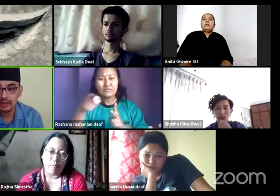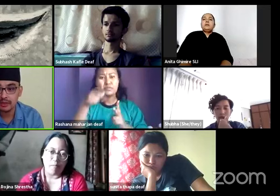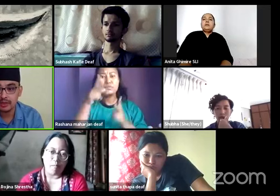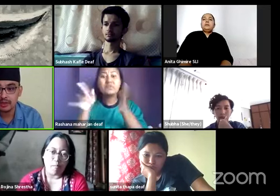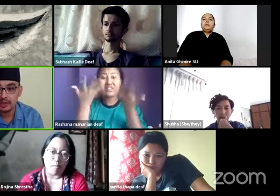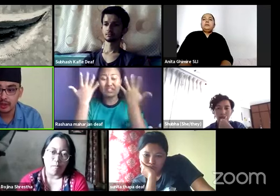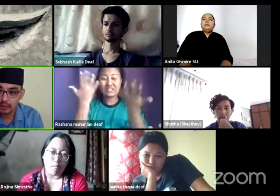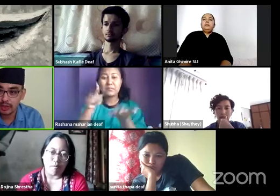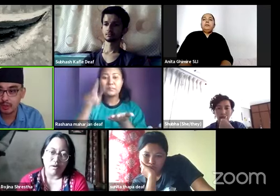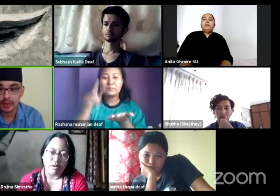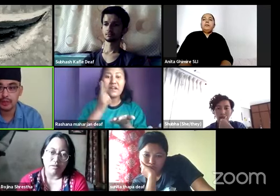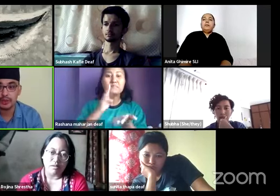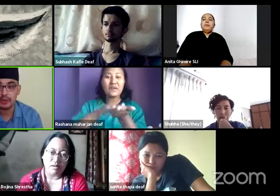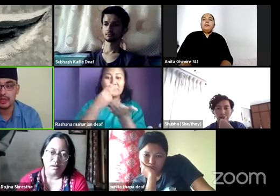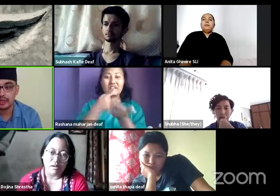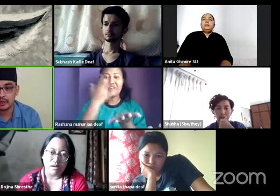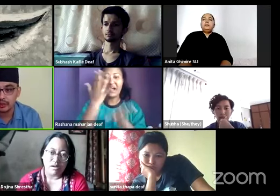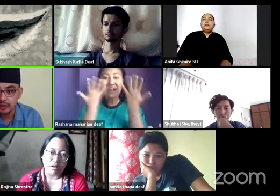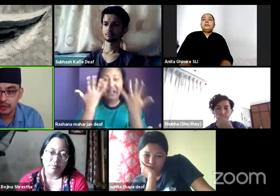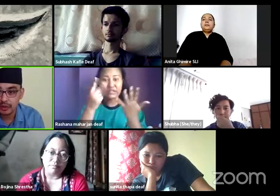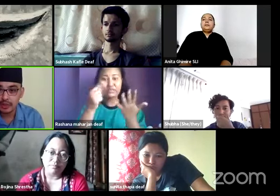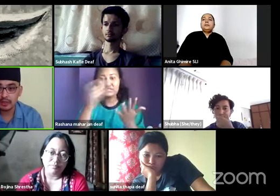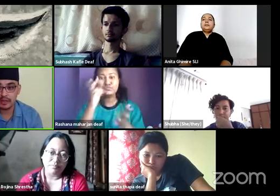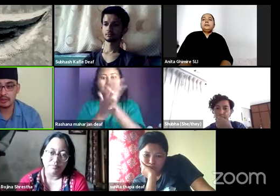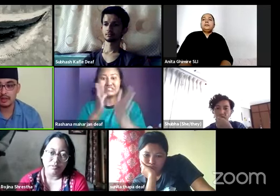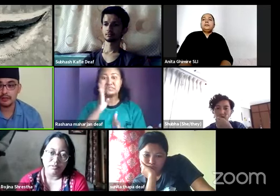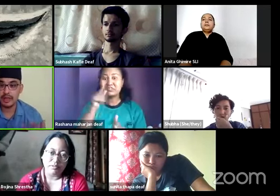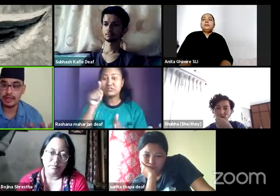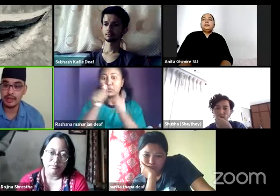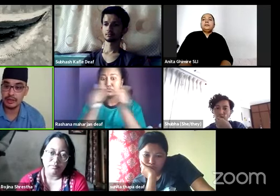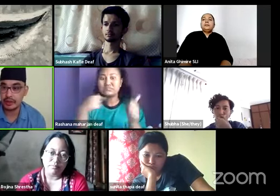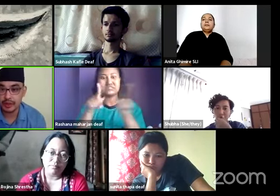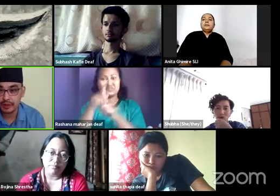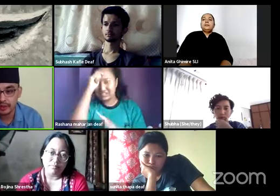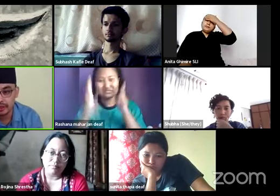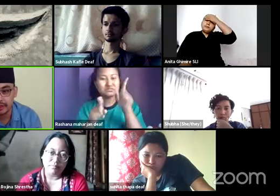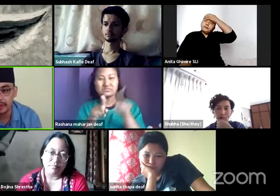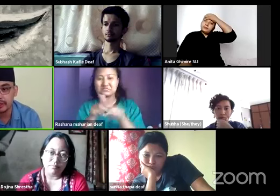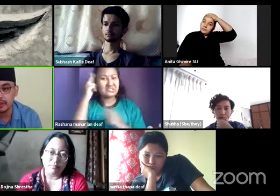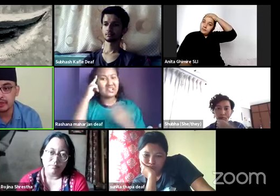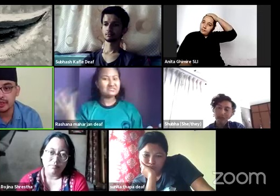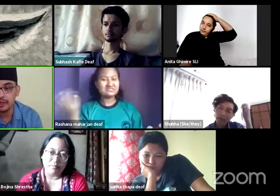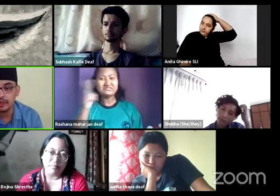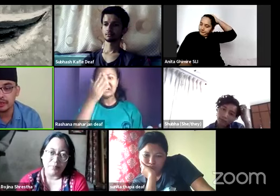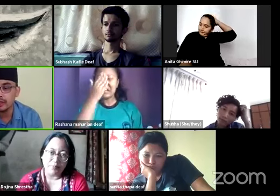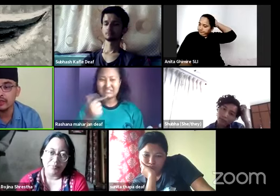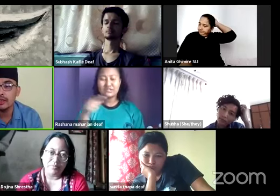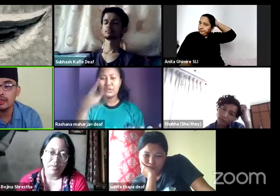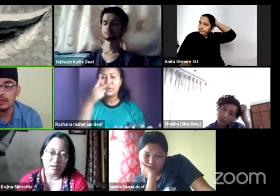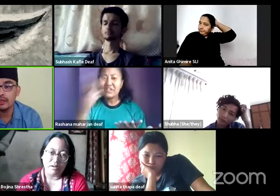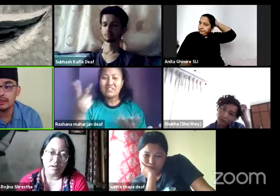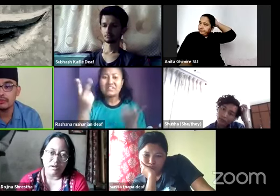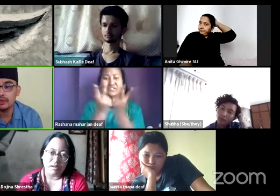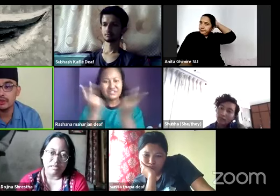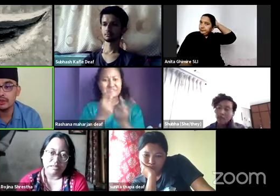नि समाजले पनि कसरी के भनेको, यसले के गरेको, बाहिरमा त अब हातले यसो गरेको, यिनीहरूले के गरेको भने चाहिँ अब अलिकति